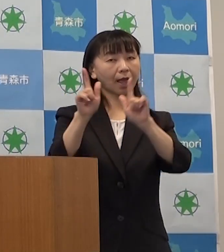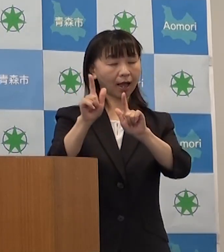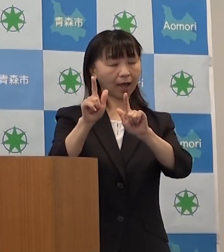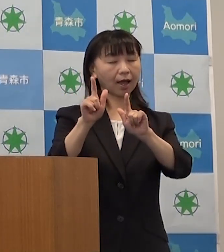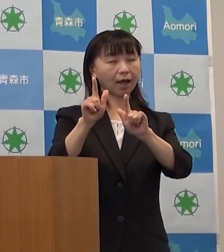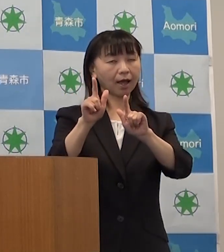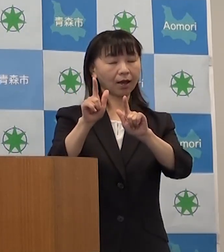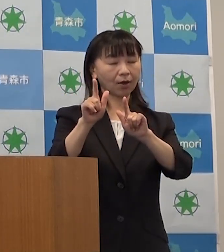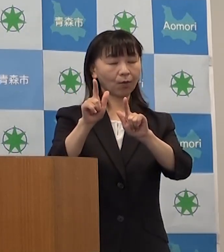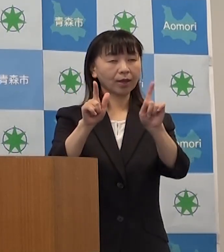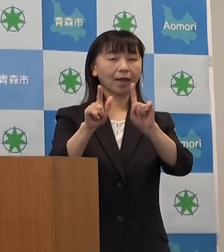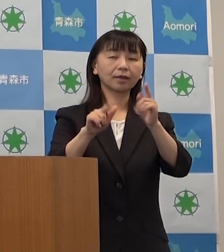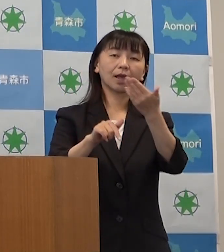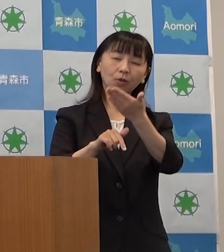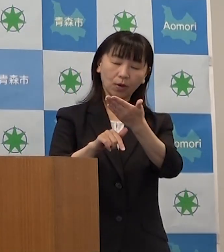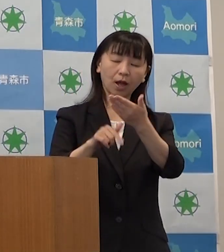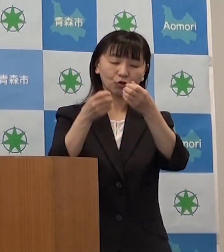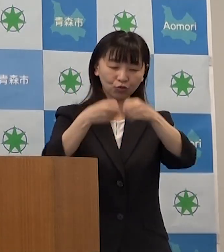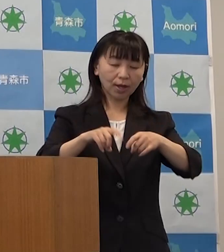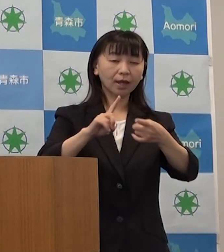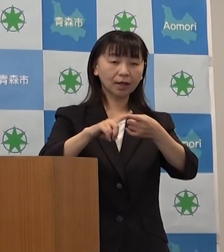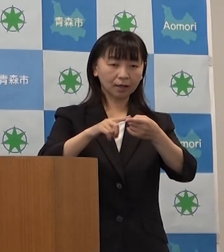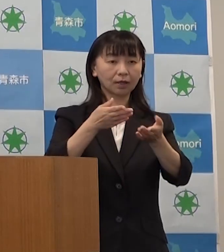をイメージしているのか教えてください。